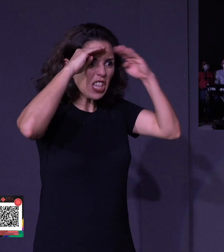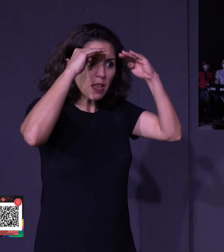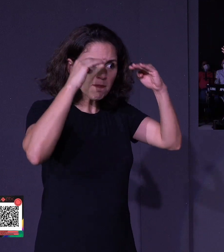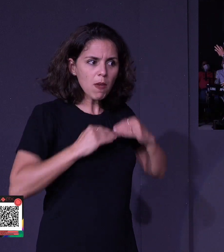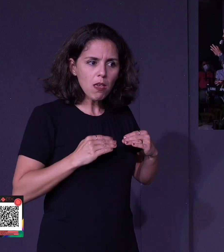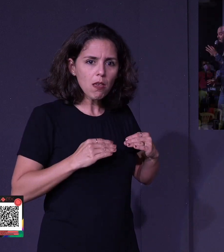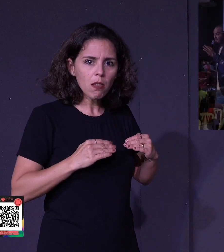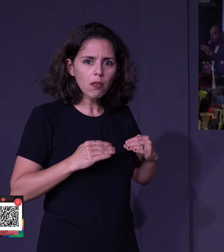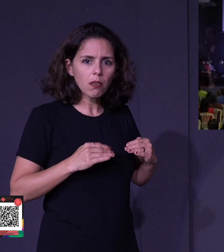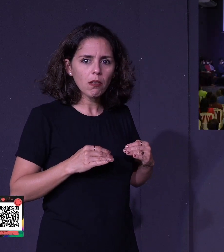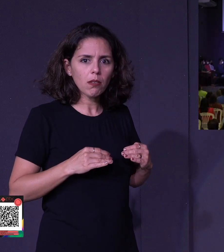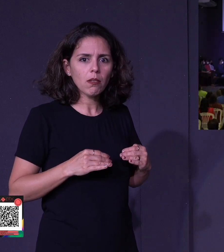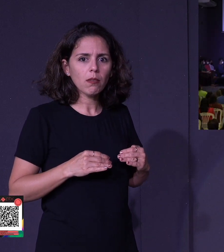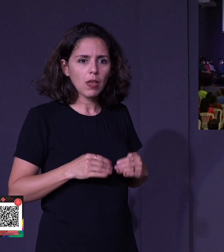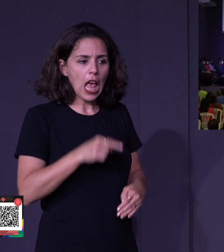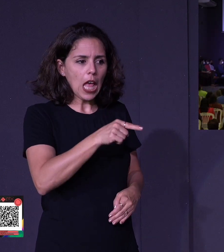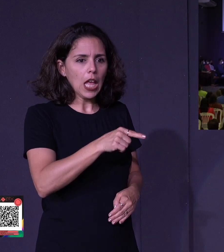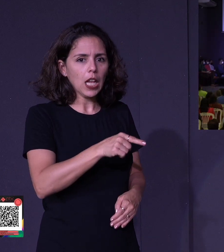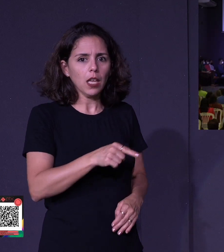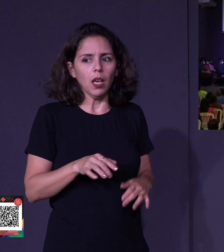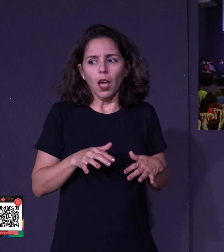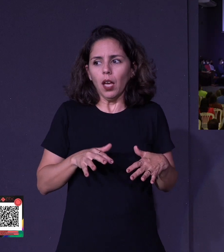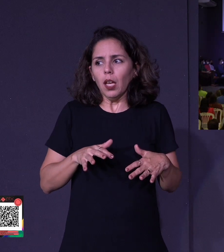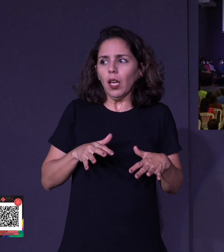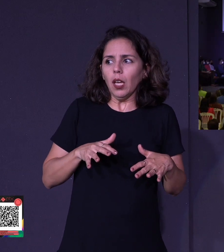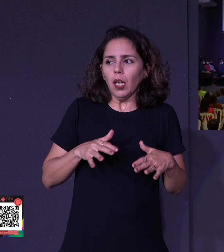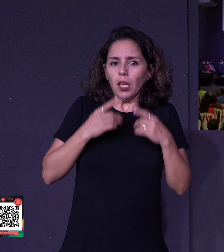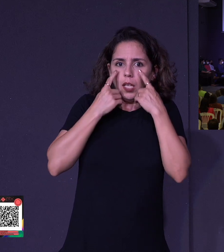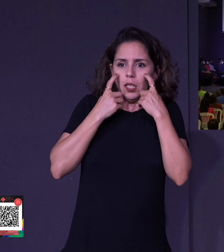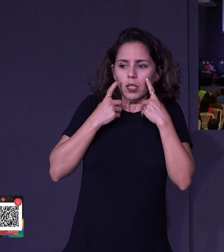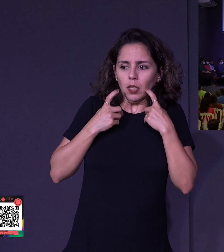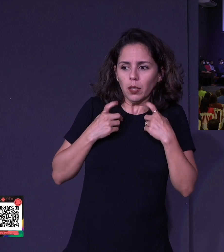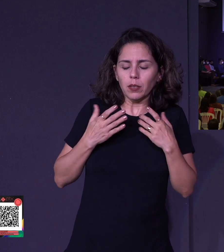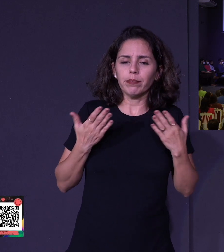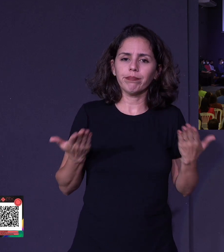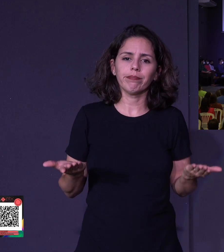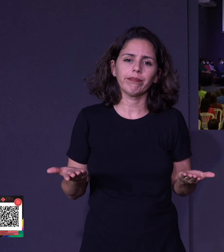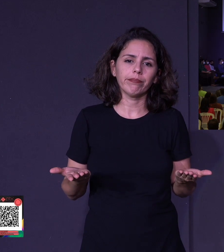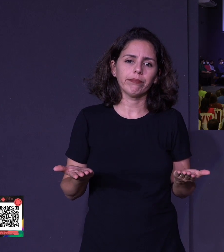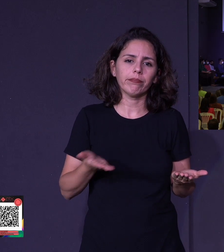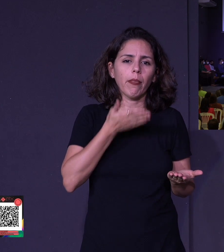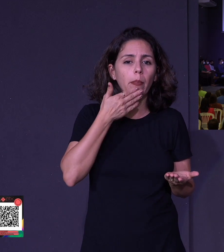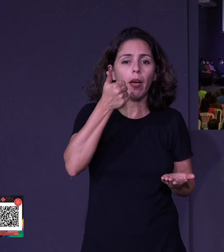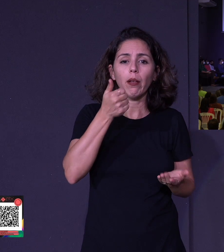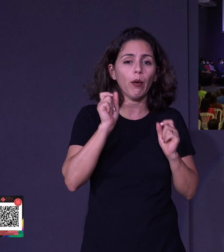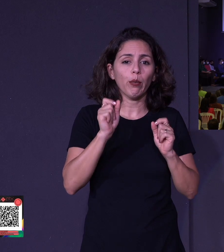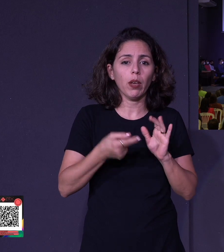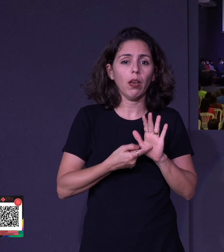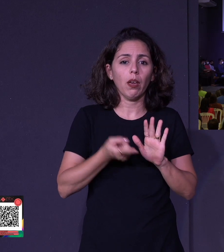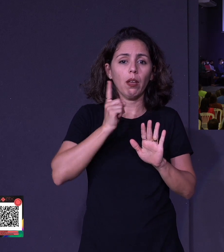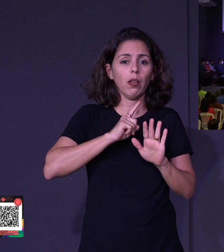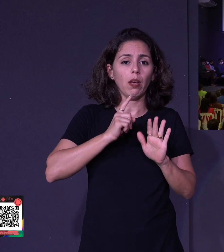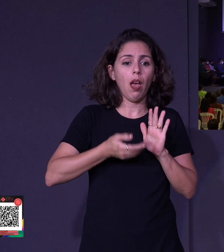Começou a se tremer. Começou a chorar. Digo, obedeça. Porque a